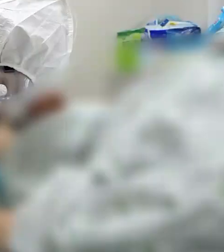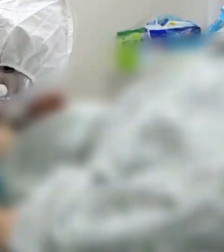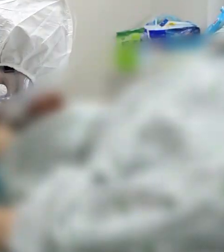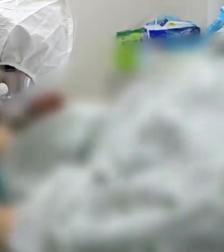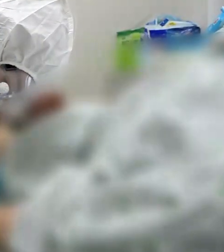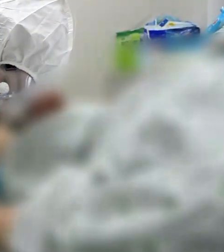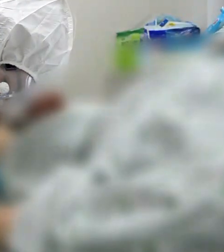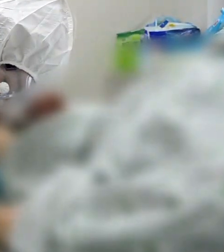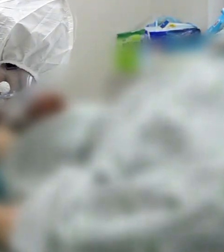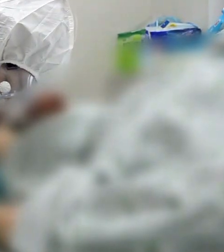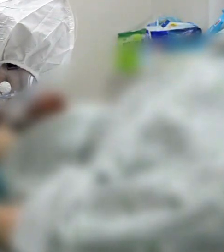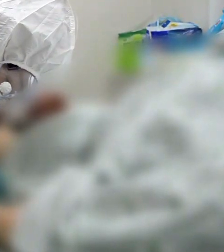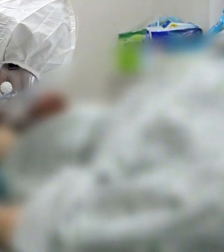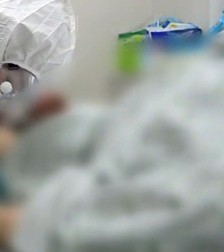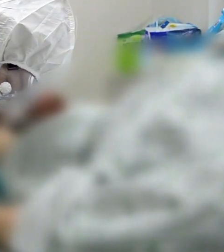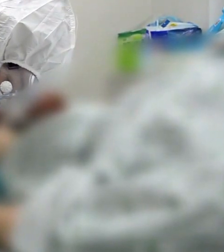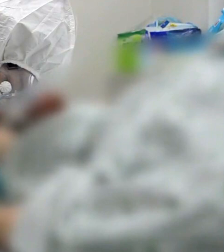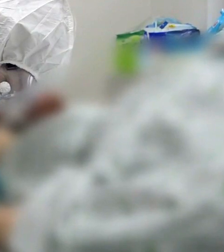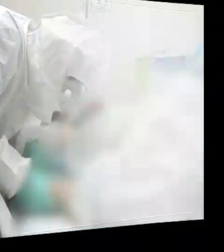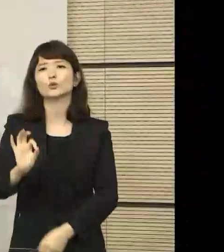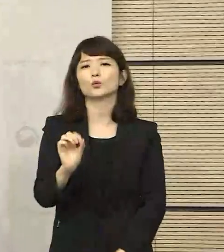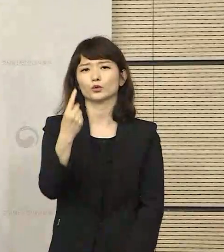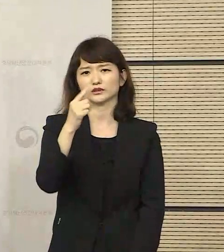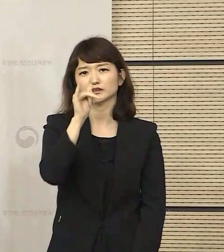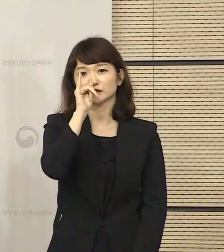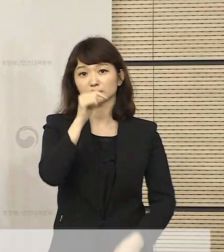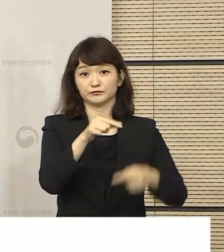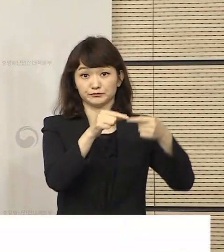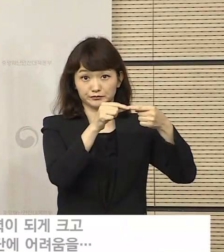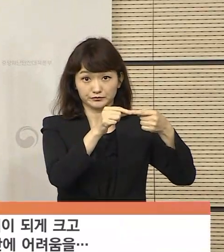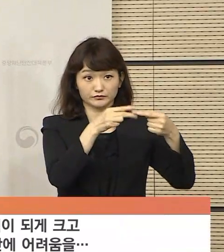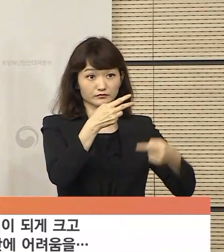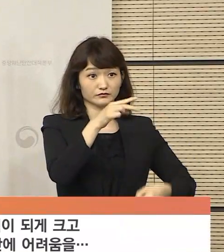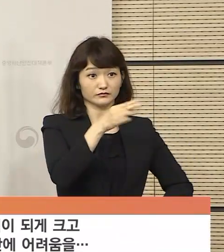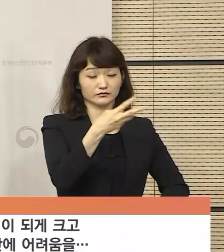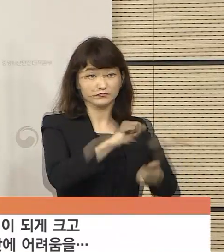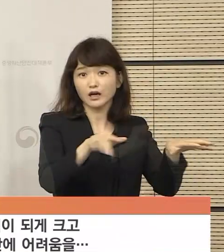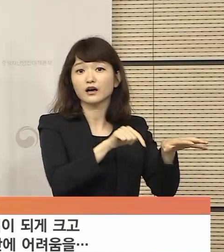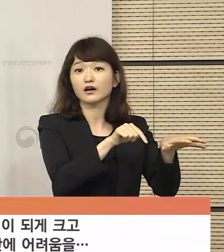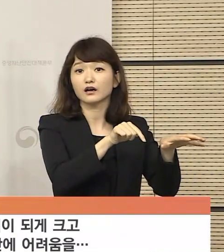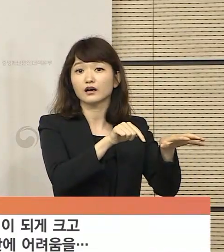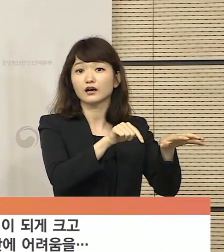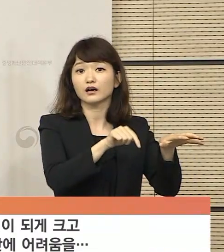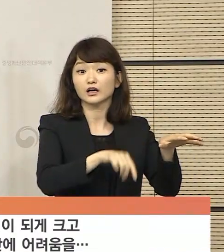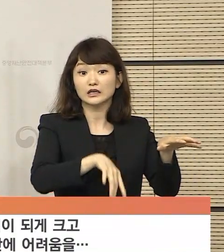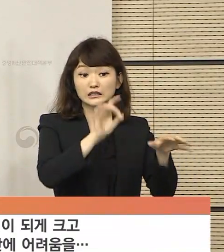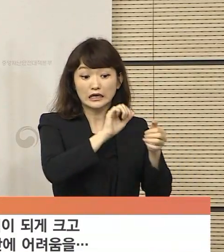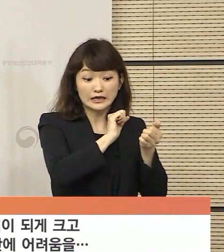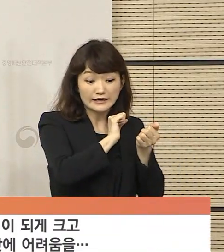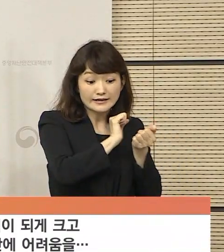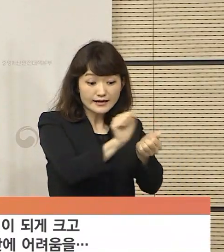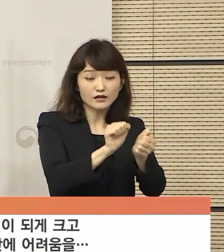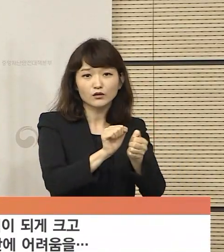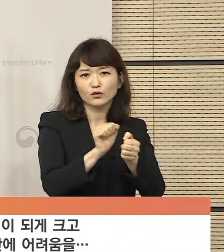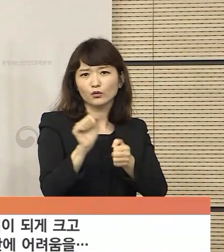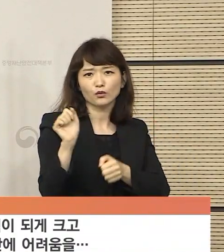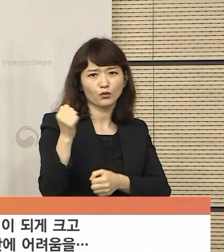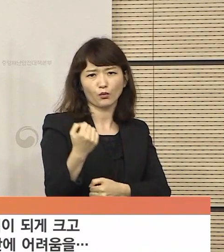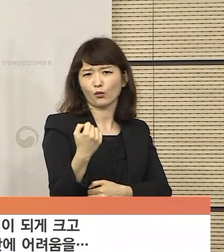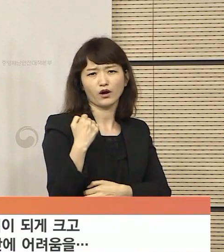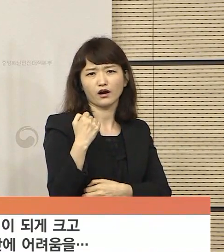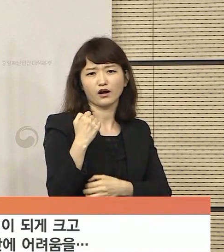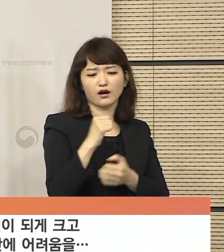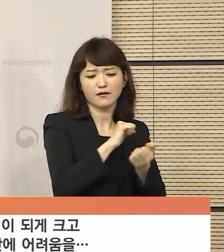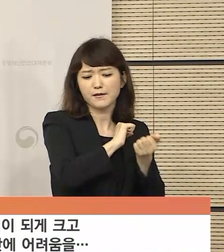고리를 끊지 못하고 있는 겁니다 델타 병이 가우스 종이 되면서 초기 감염 얘기 되게 크고 또한